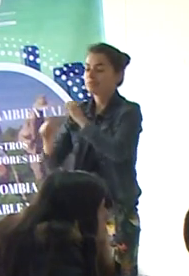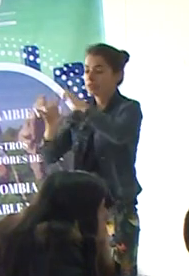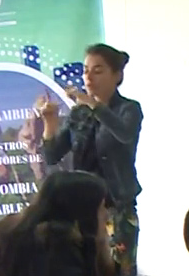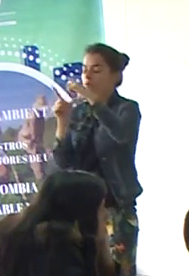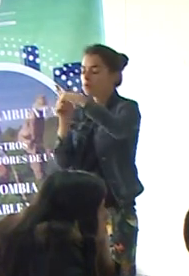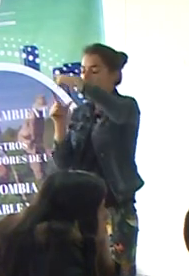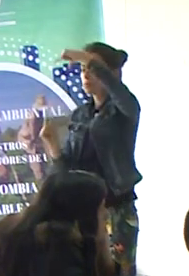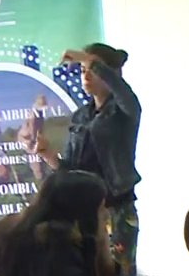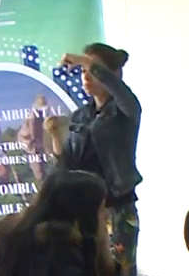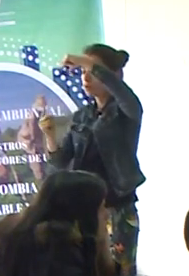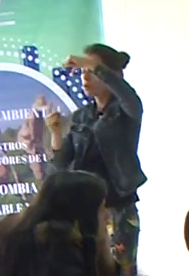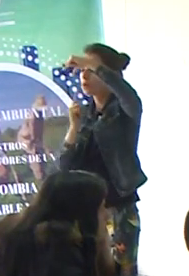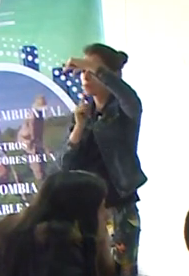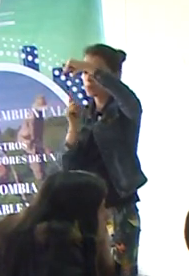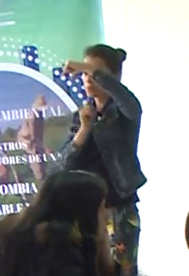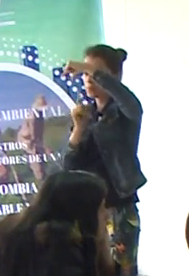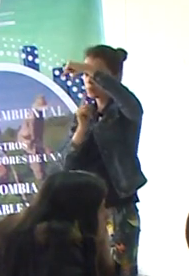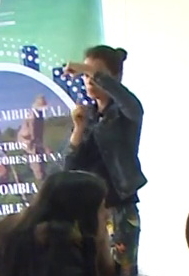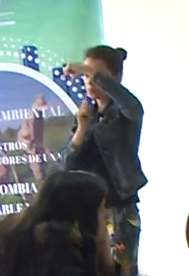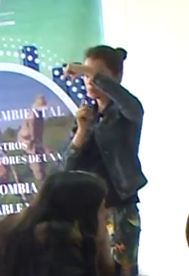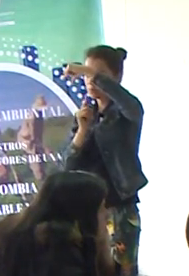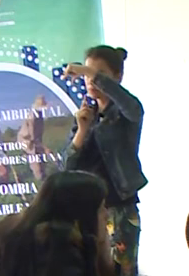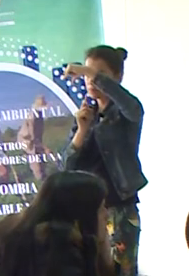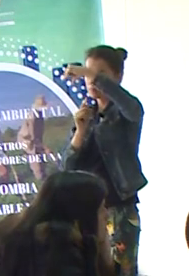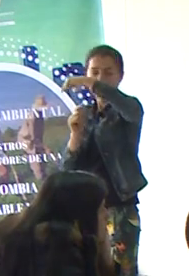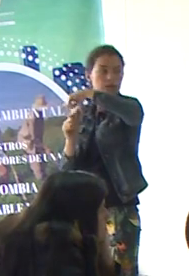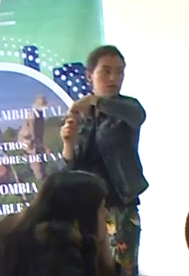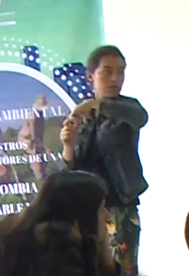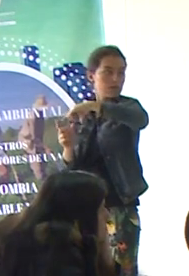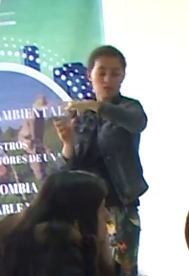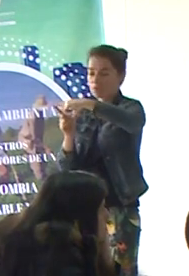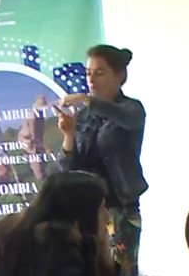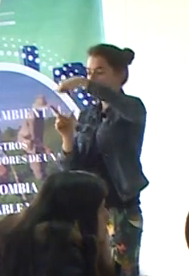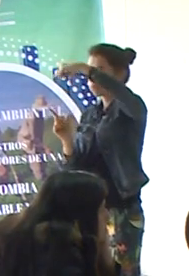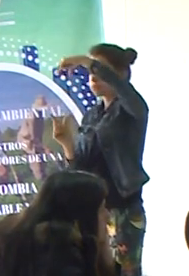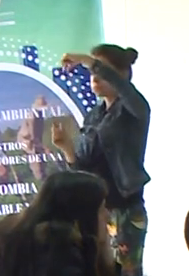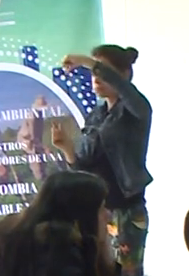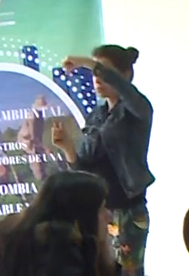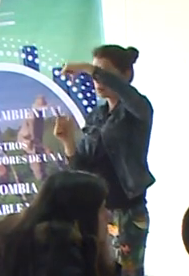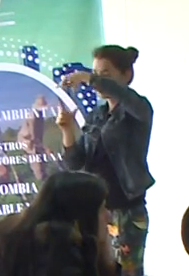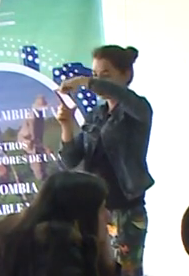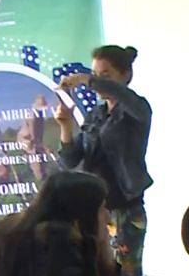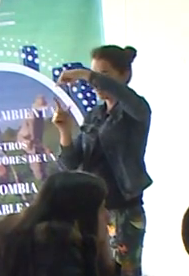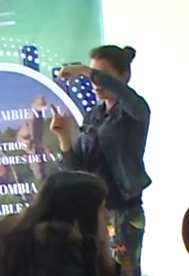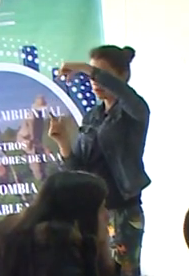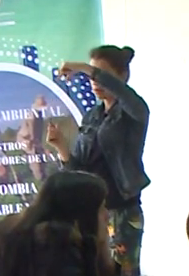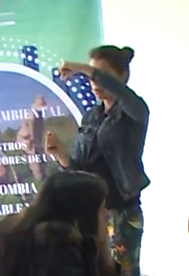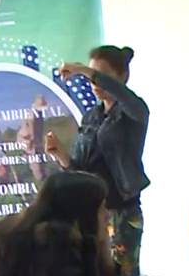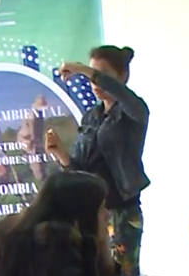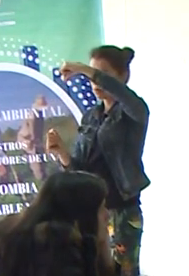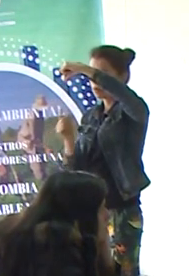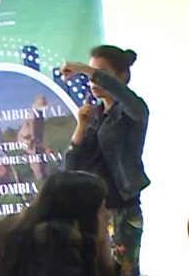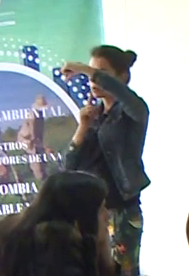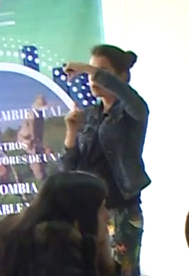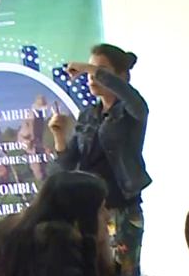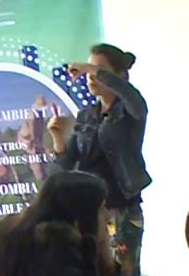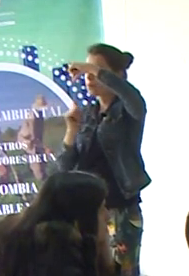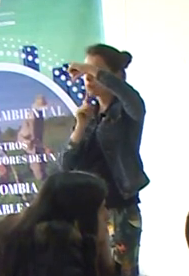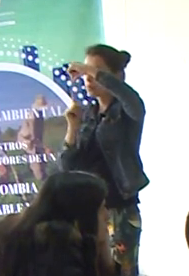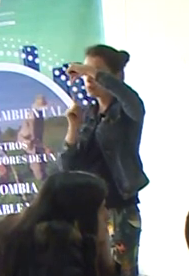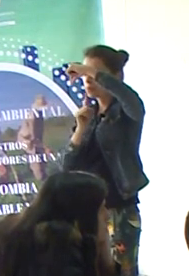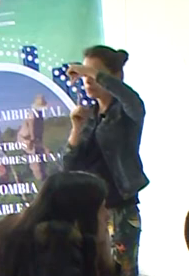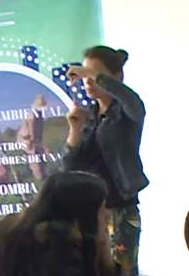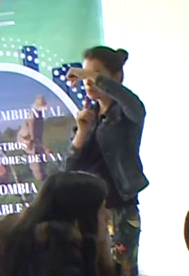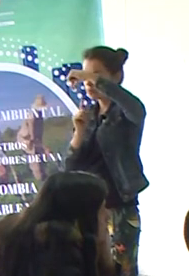una luz cierto ese espacio en el que usted le puede poner esa luz va a representar lo que sería el individuo